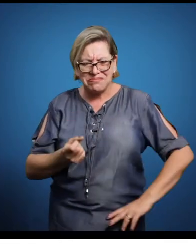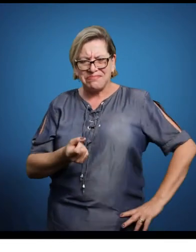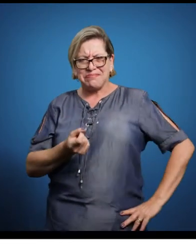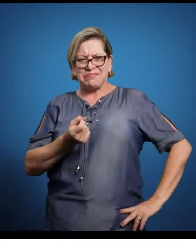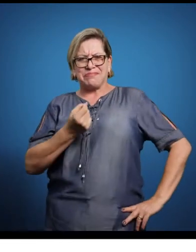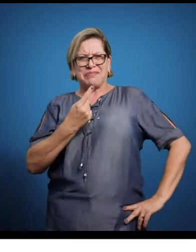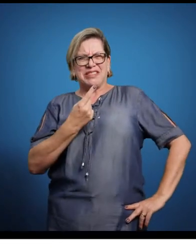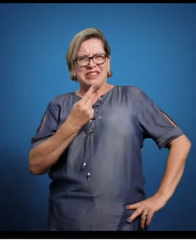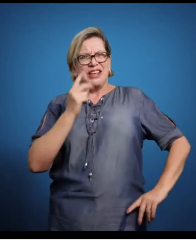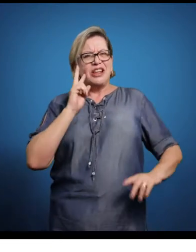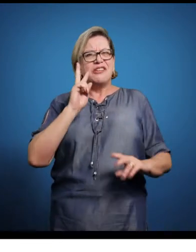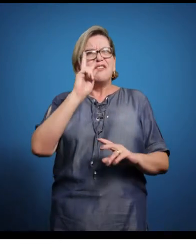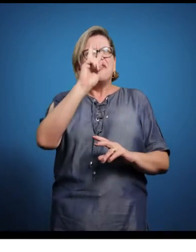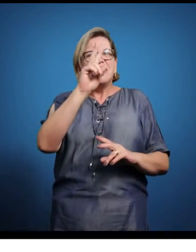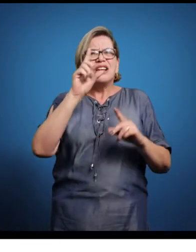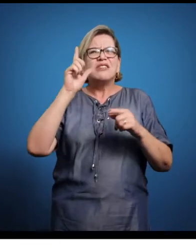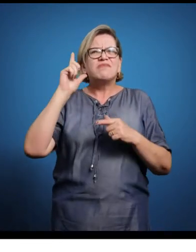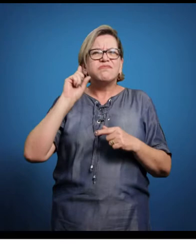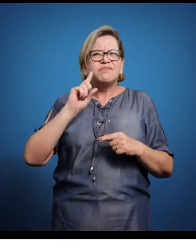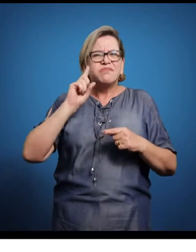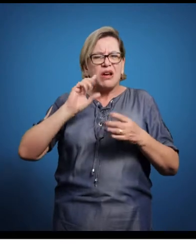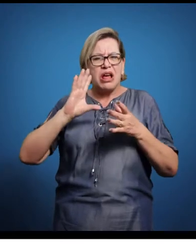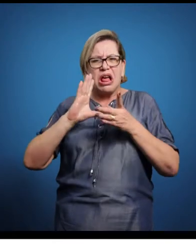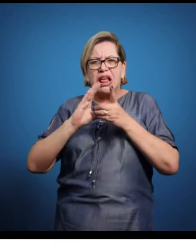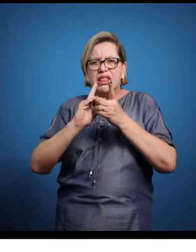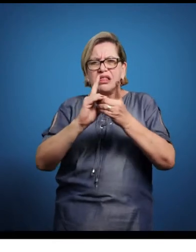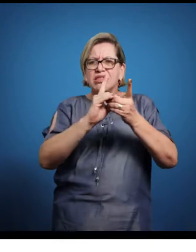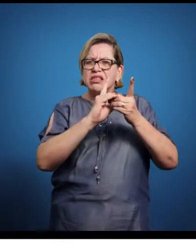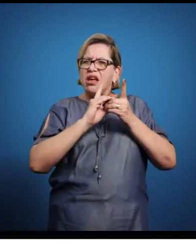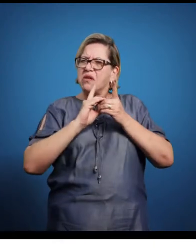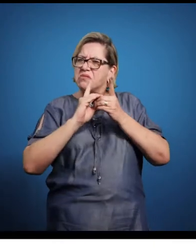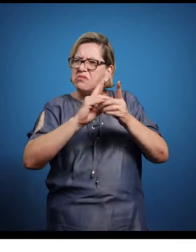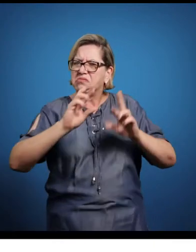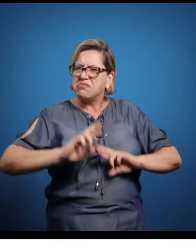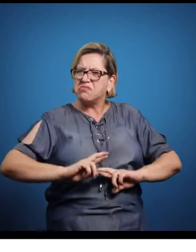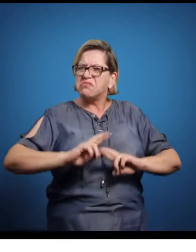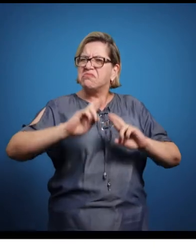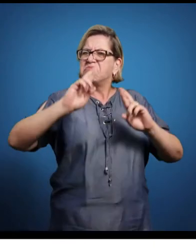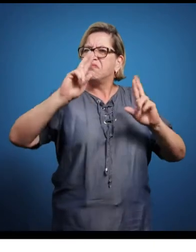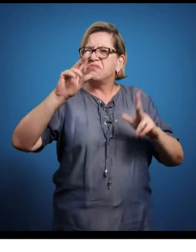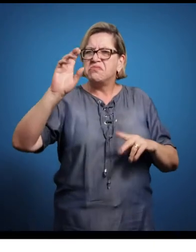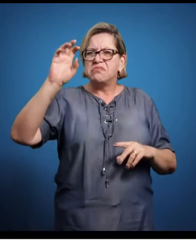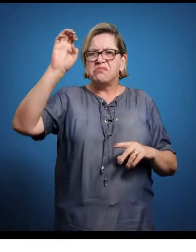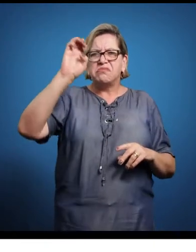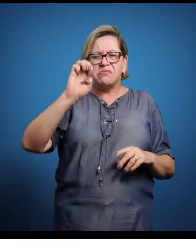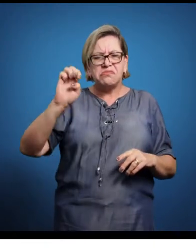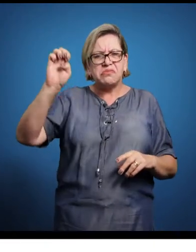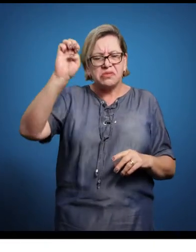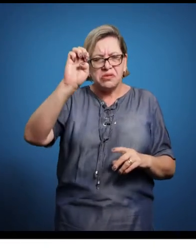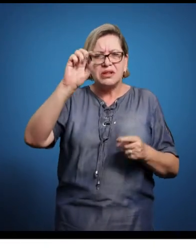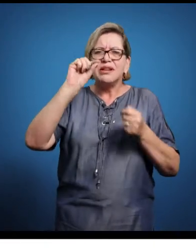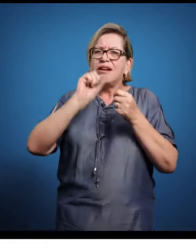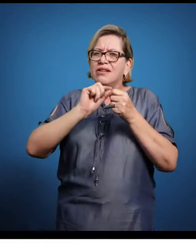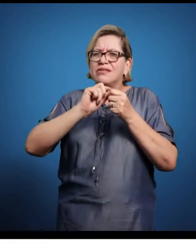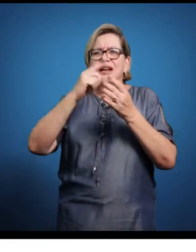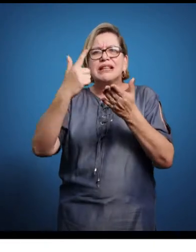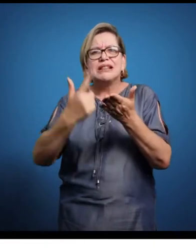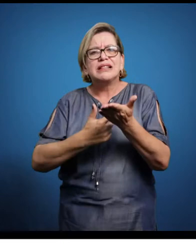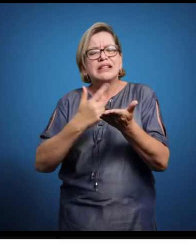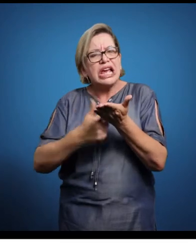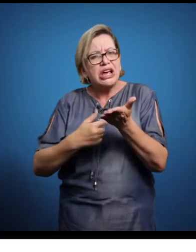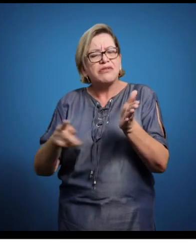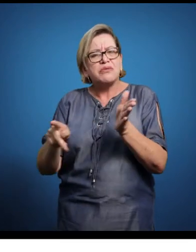ambiente burocrático dos estados unidos diferente do ambiente europeu é ele escreve um livro sobre a